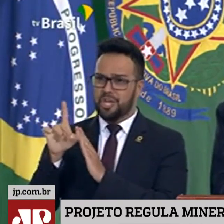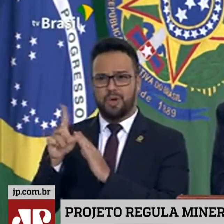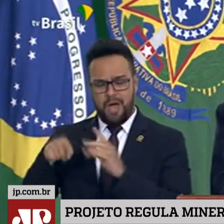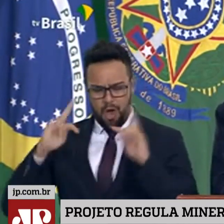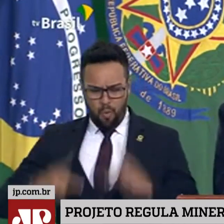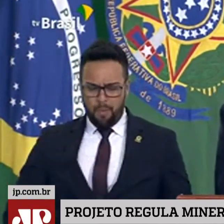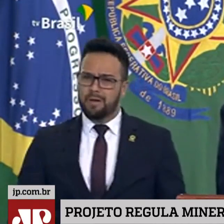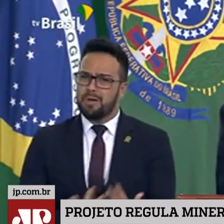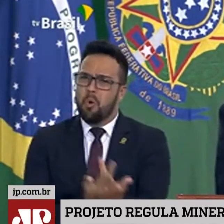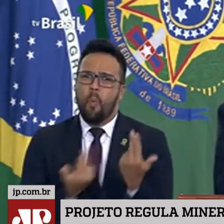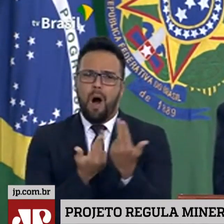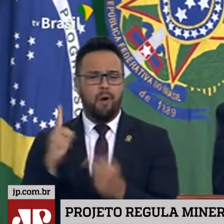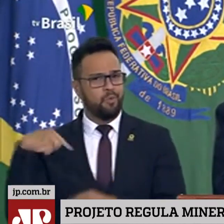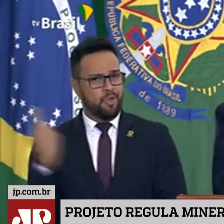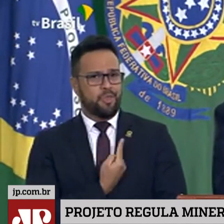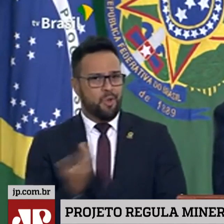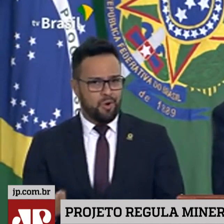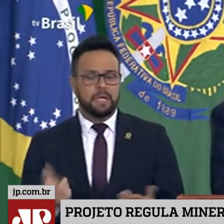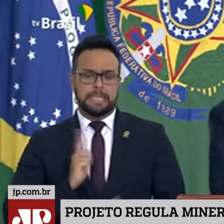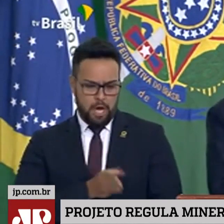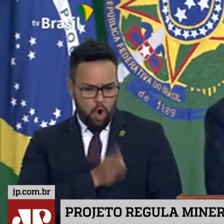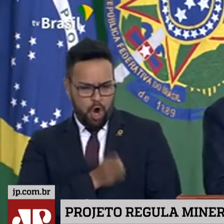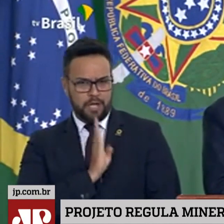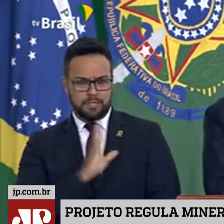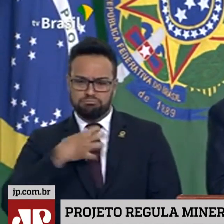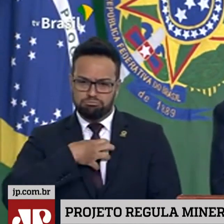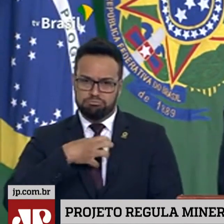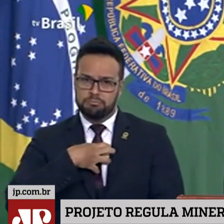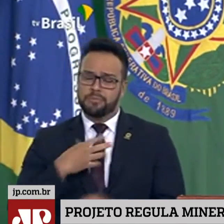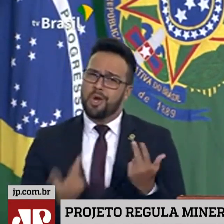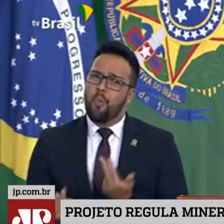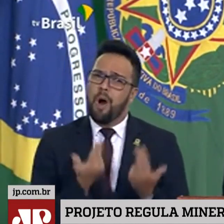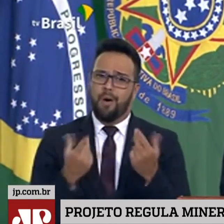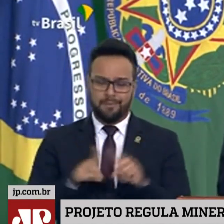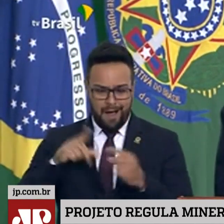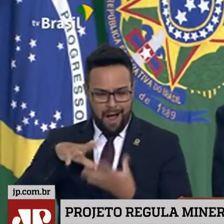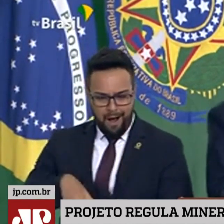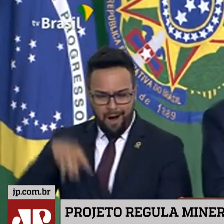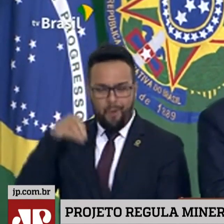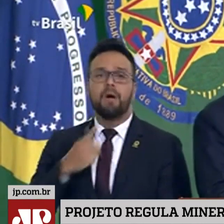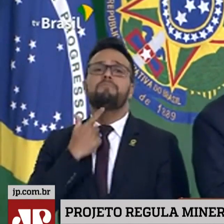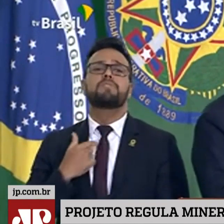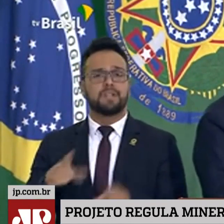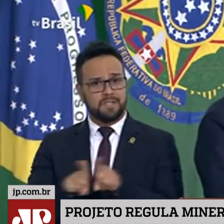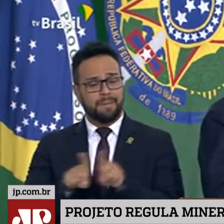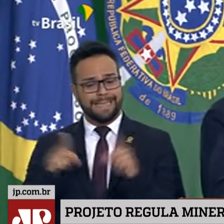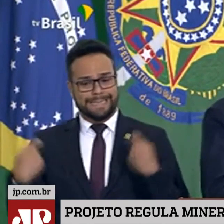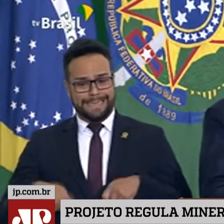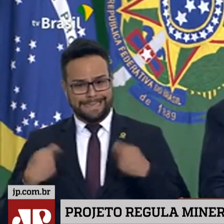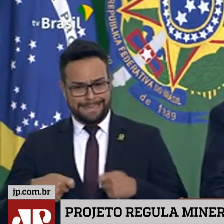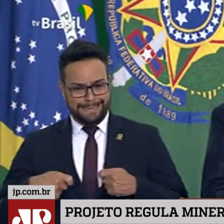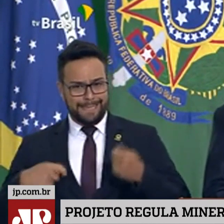exatamente igual a nós. Tem coração, tem sentimento, tem alma, tem desejo, tem